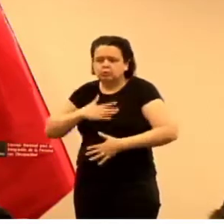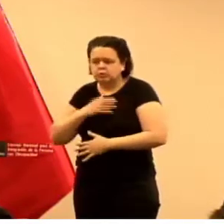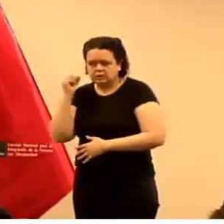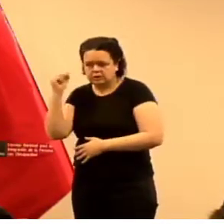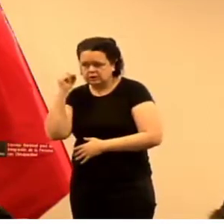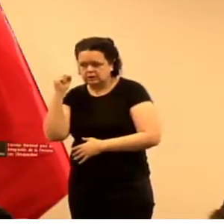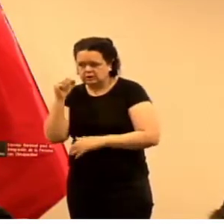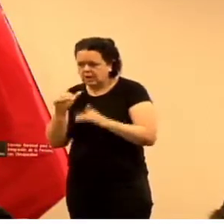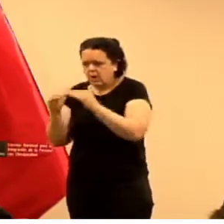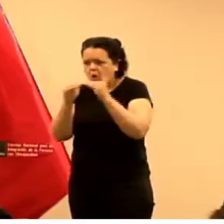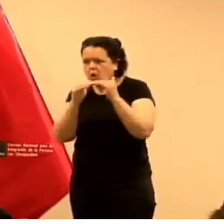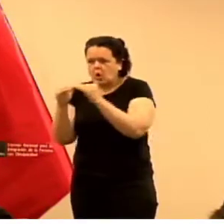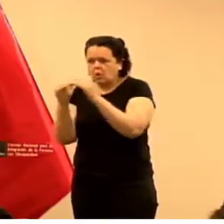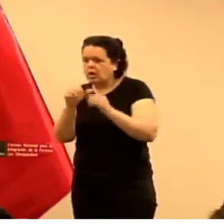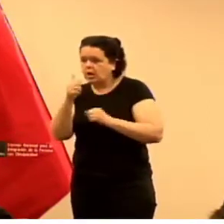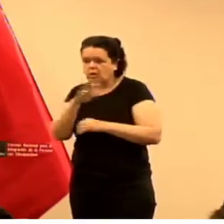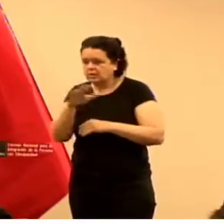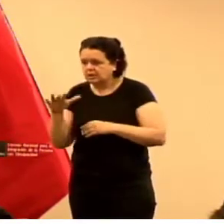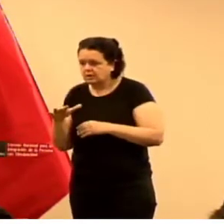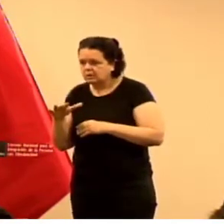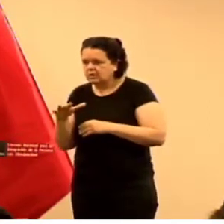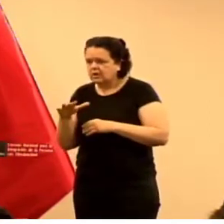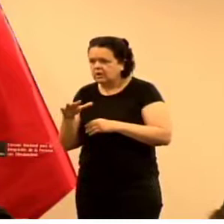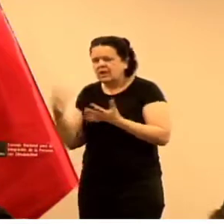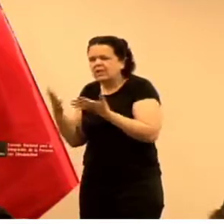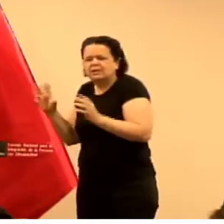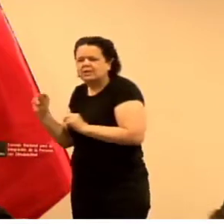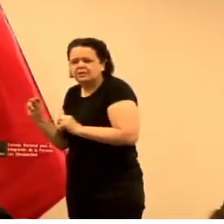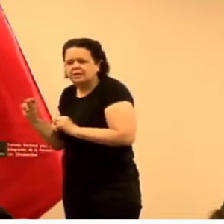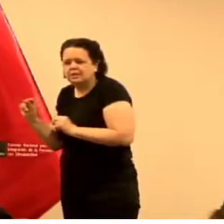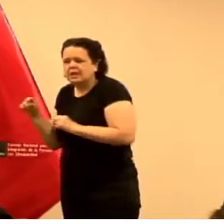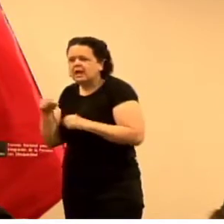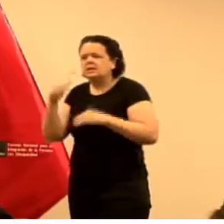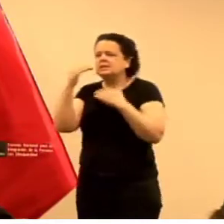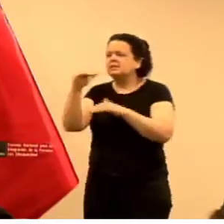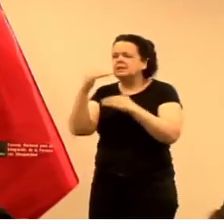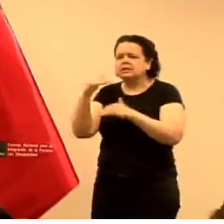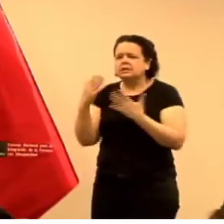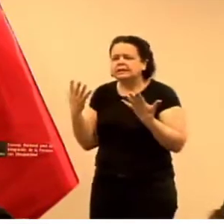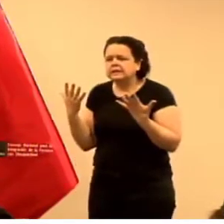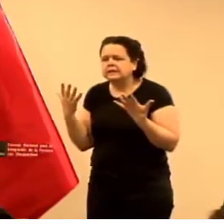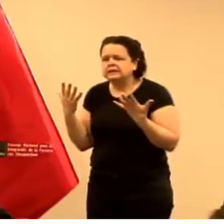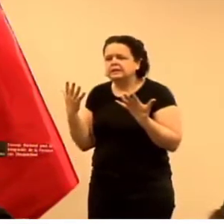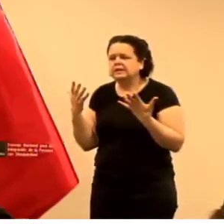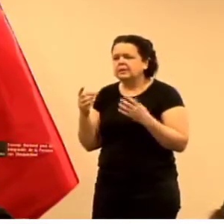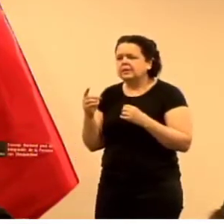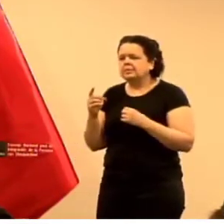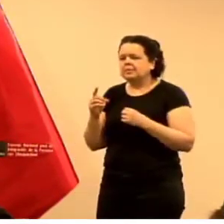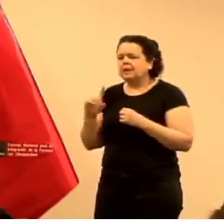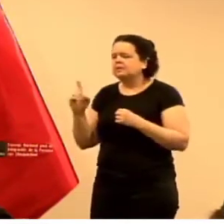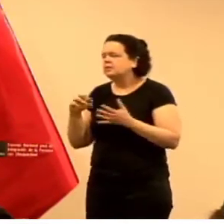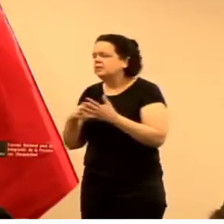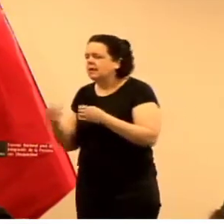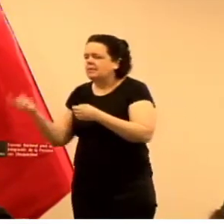derechos en igualdad de condiciones con los demás, y donde no, son limitaciones que no resultan en limitaciones en la